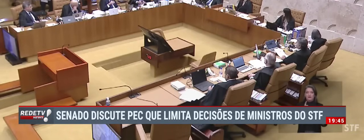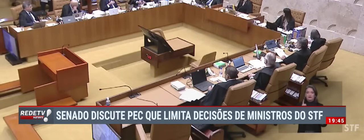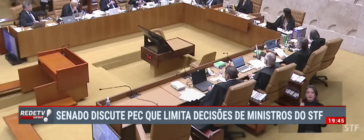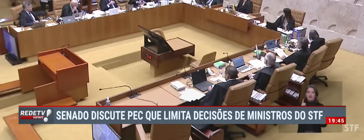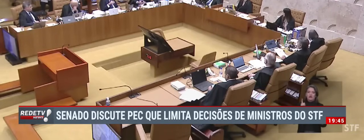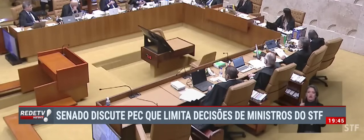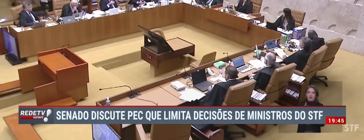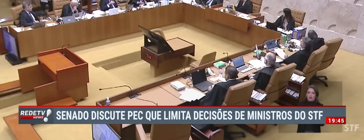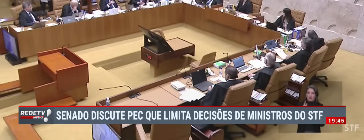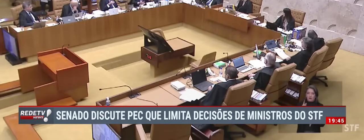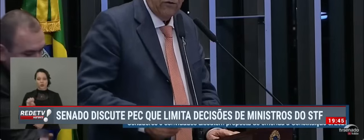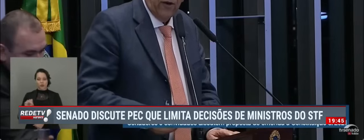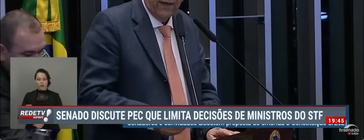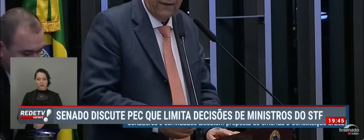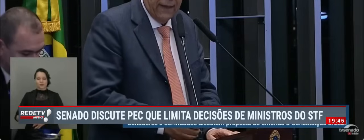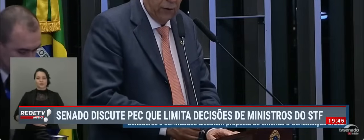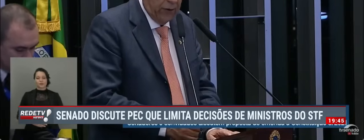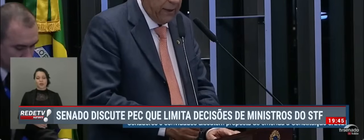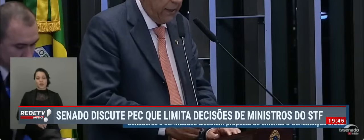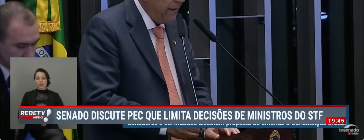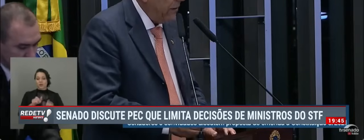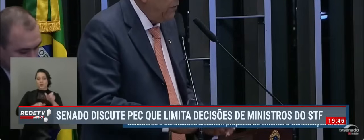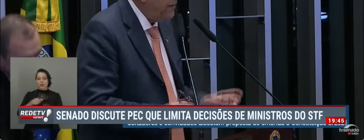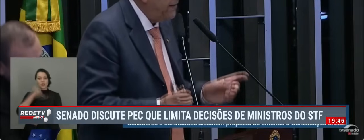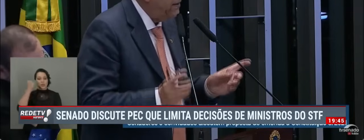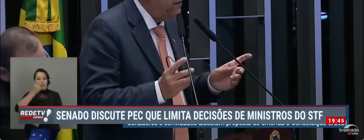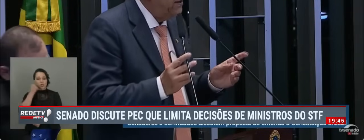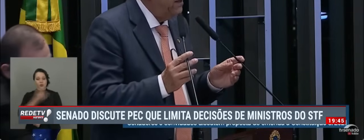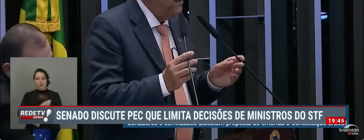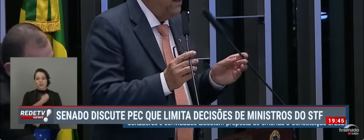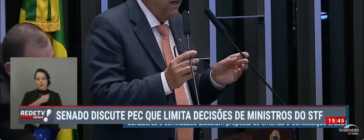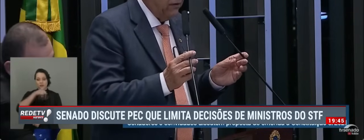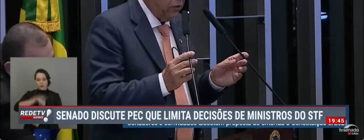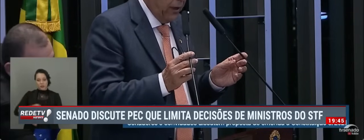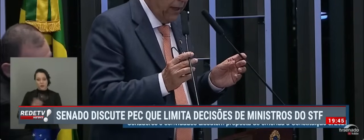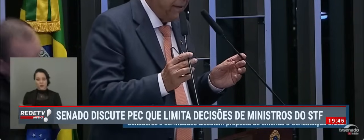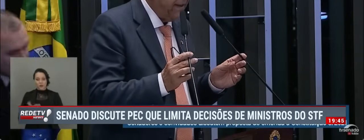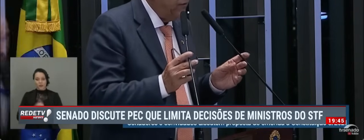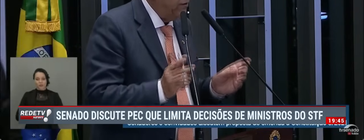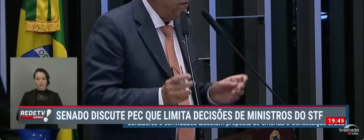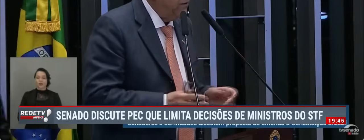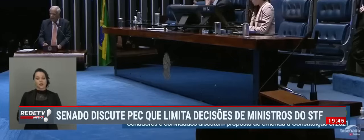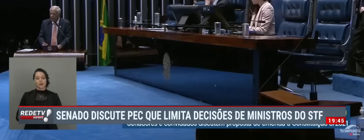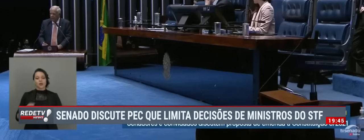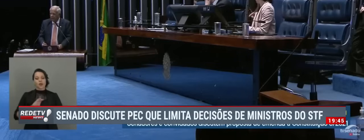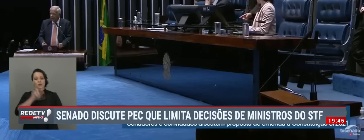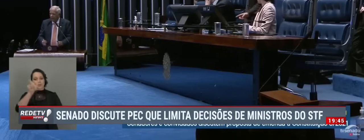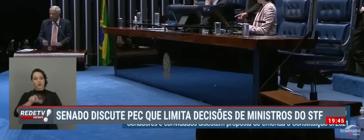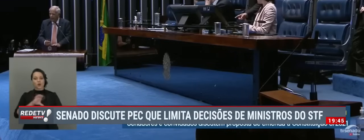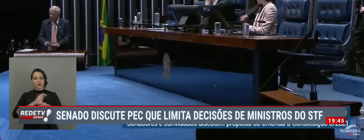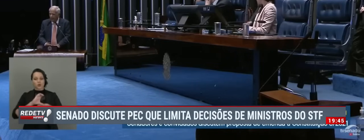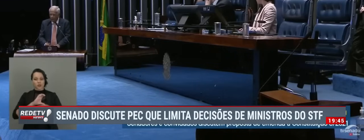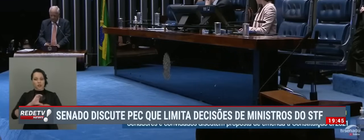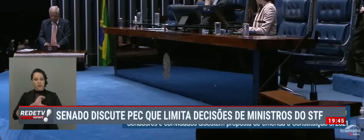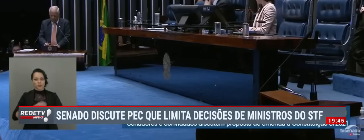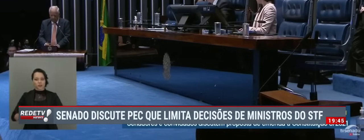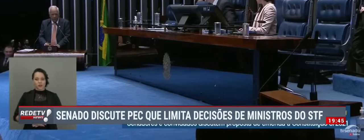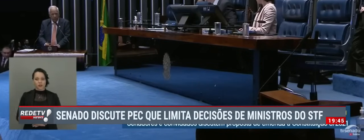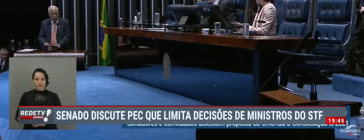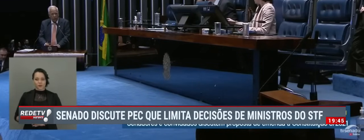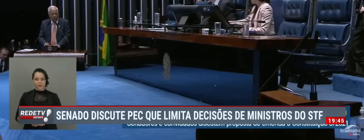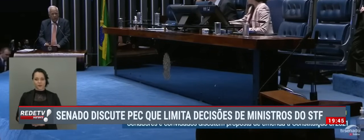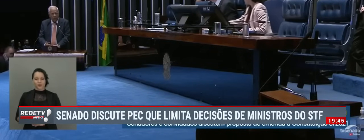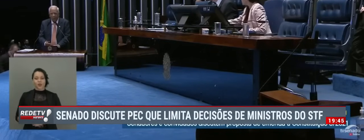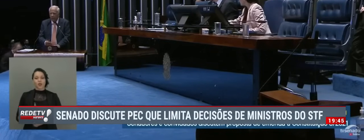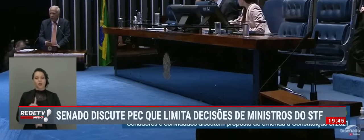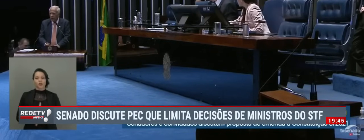vista a 90 dias. Mas para o autor da proposta, senador Oriovisto Guimarães, ainda não há segurança